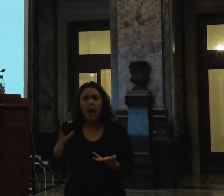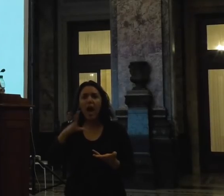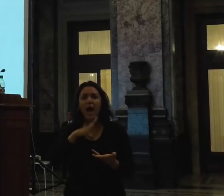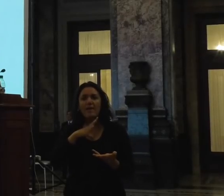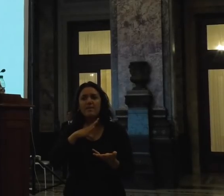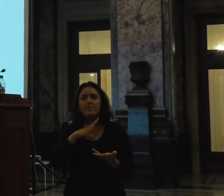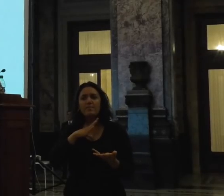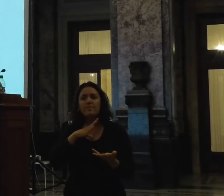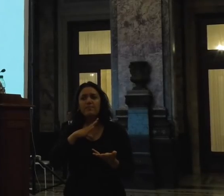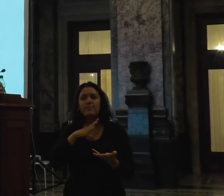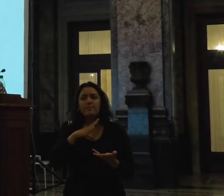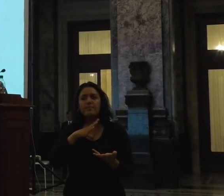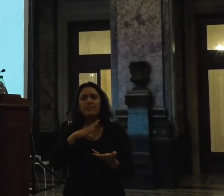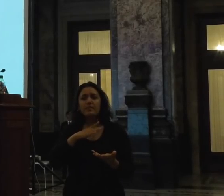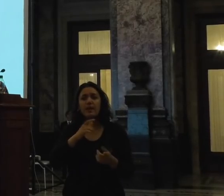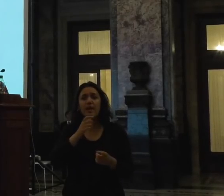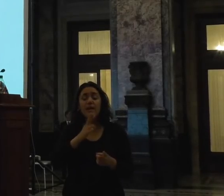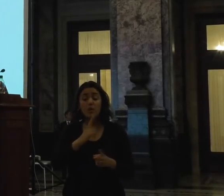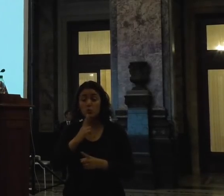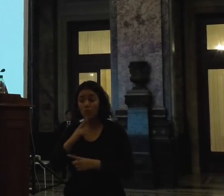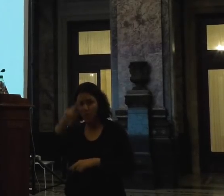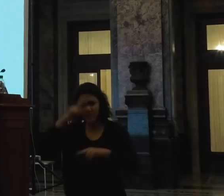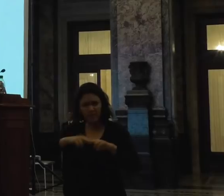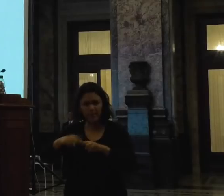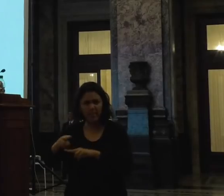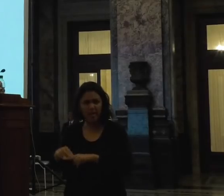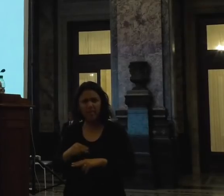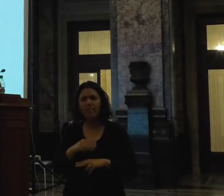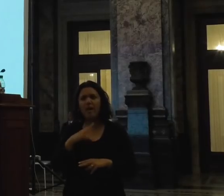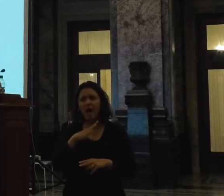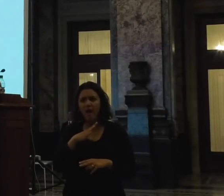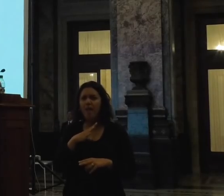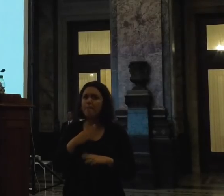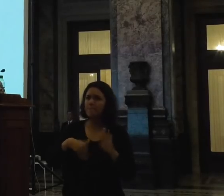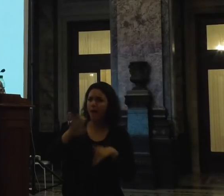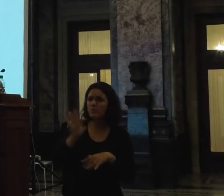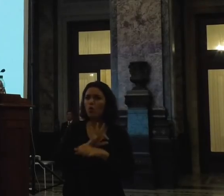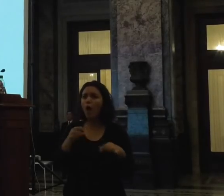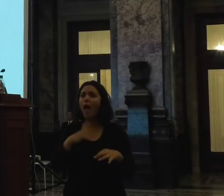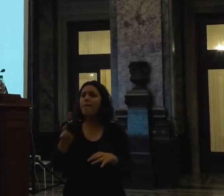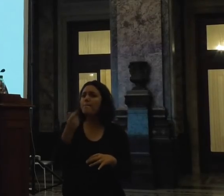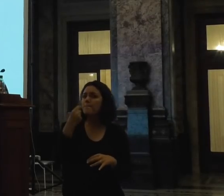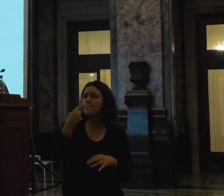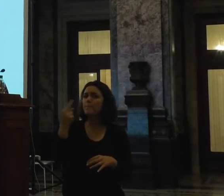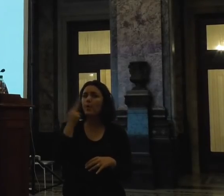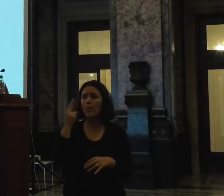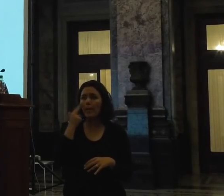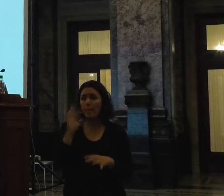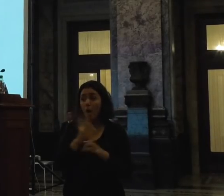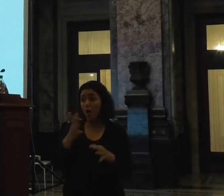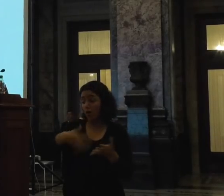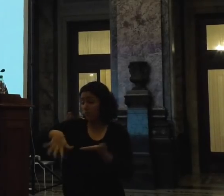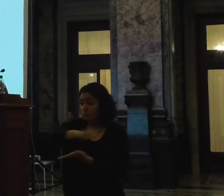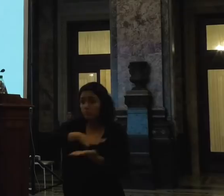sobrediagnóstico? ¿Será que también quiere haber sobrefarmacología? ¿O será que algo está pasando en nuestro ambiente